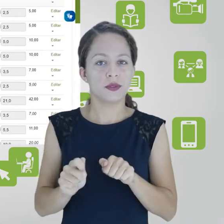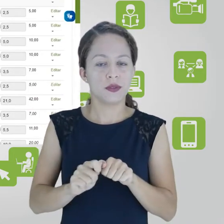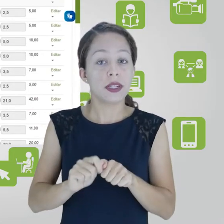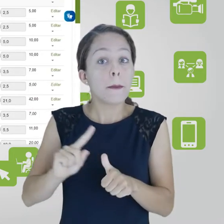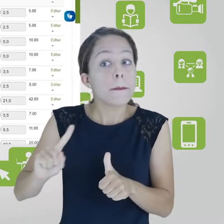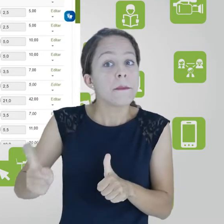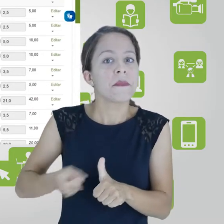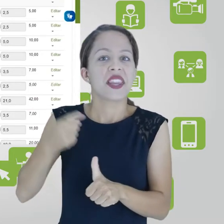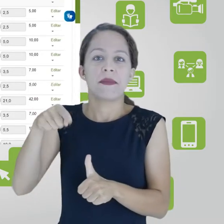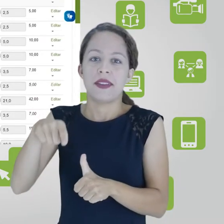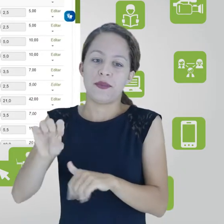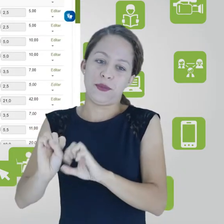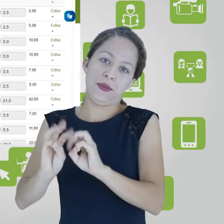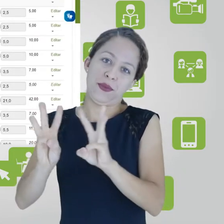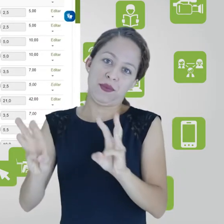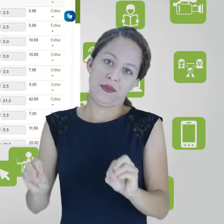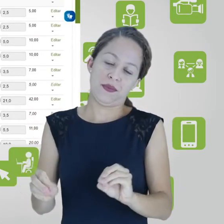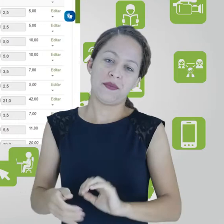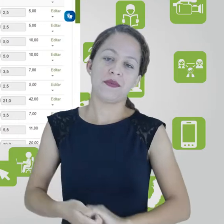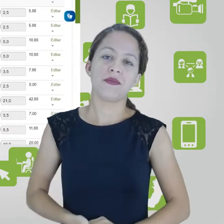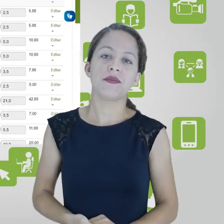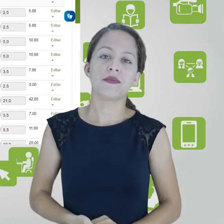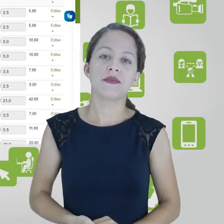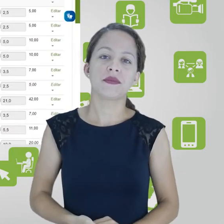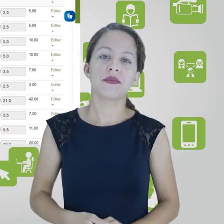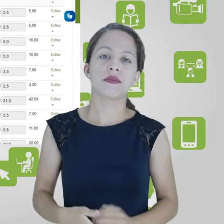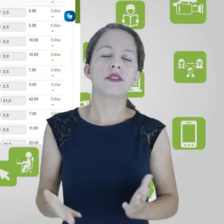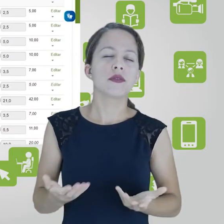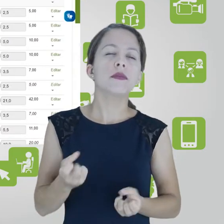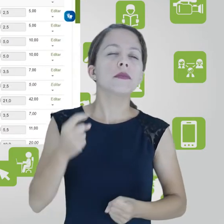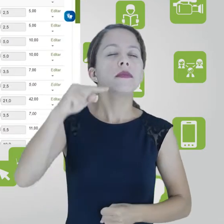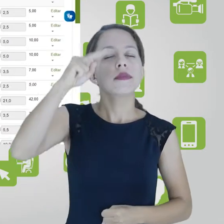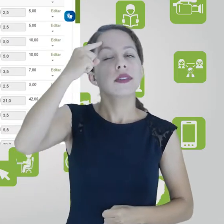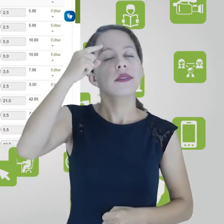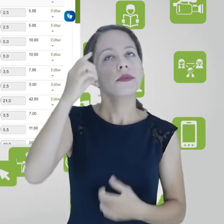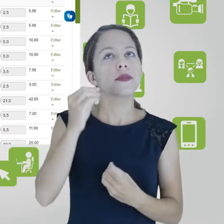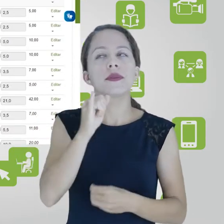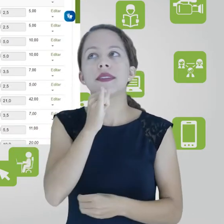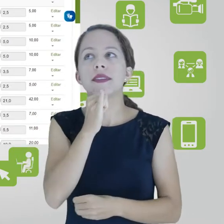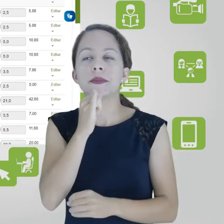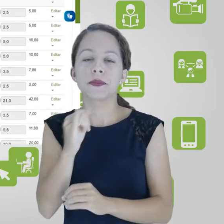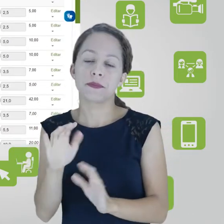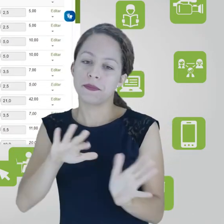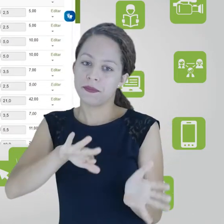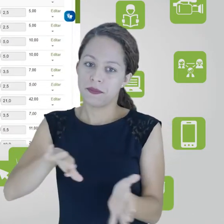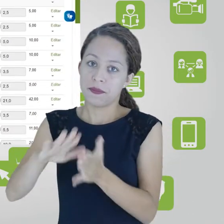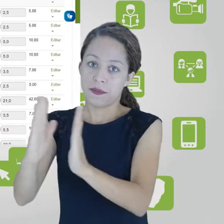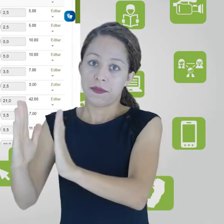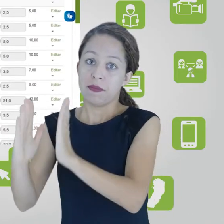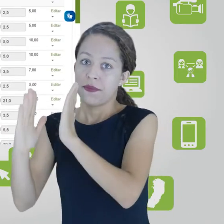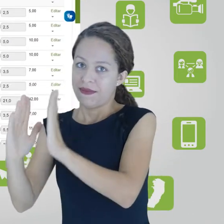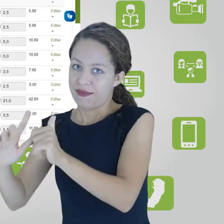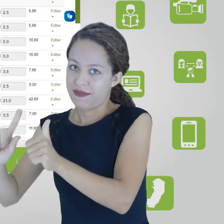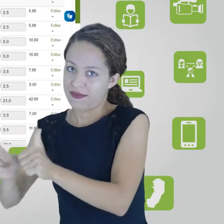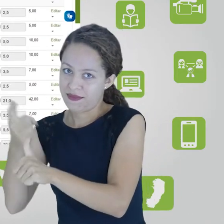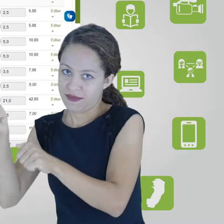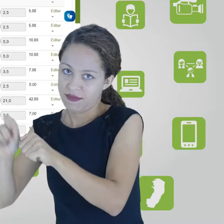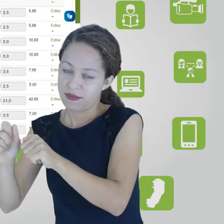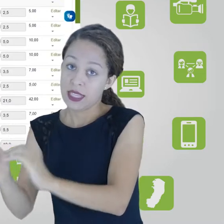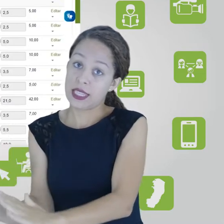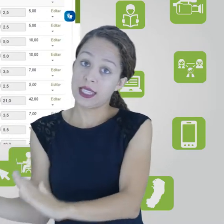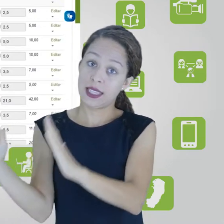lógica. Então, isso que a gente vai precisar fazer no Moodle. Então, vamos pensar para a segunda